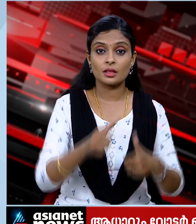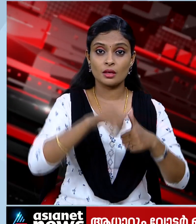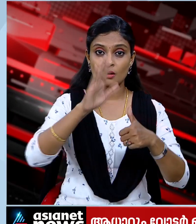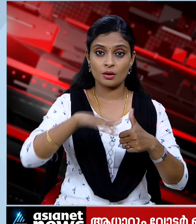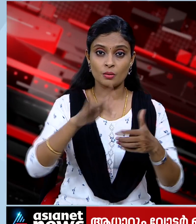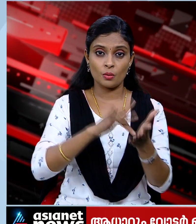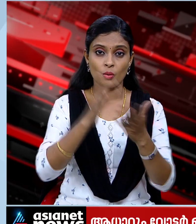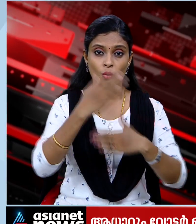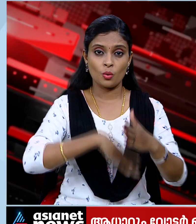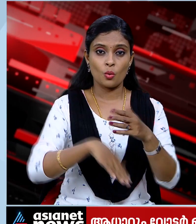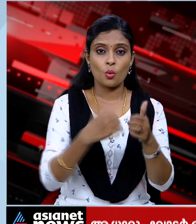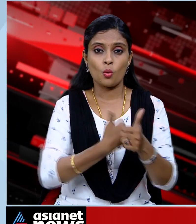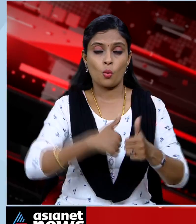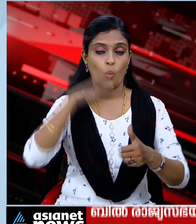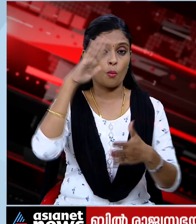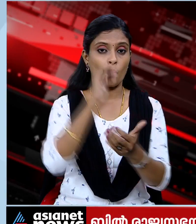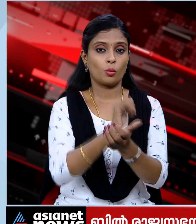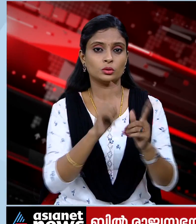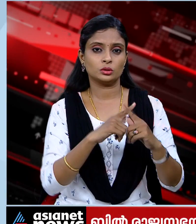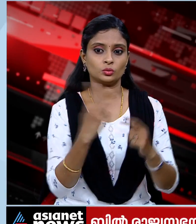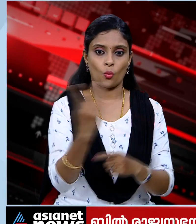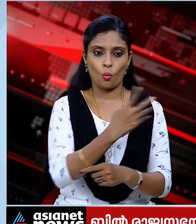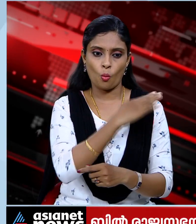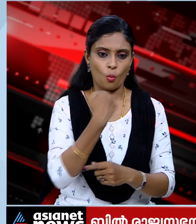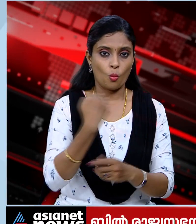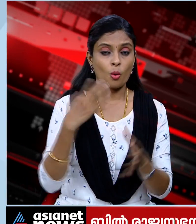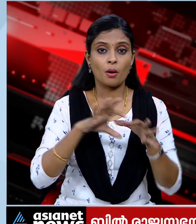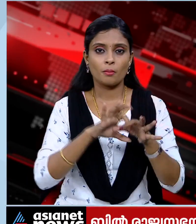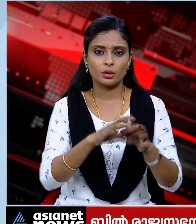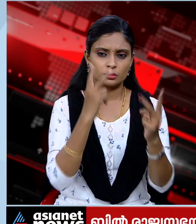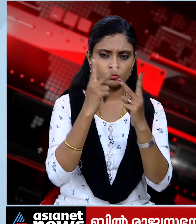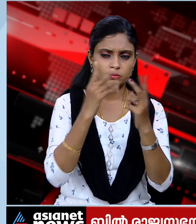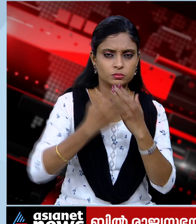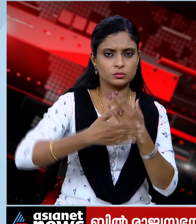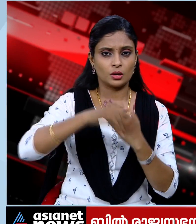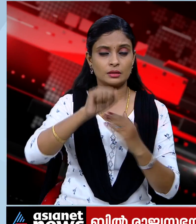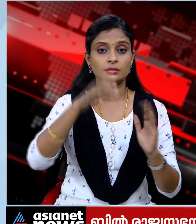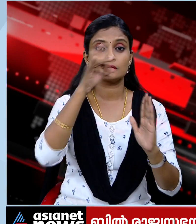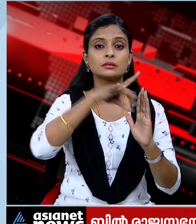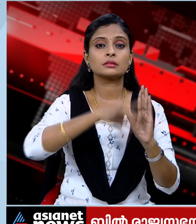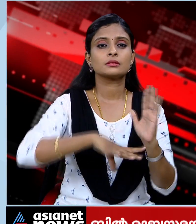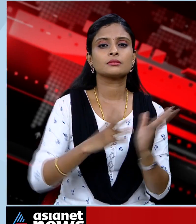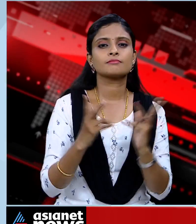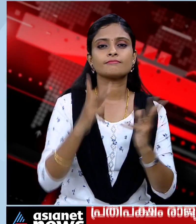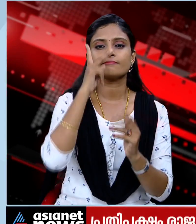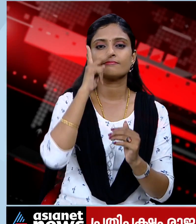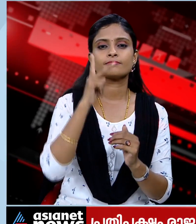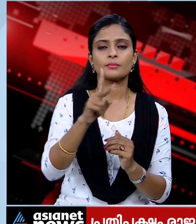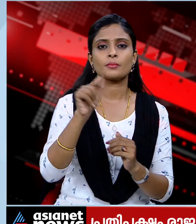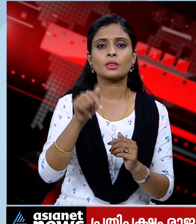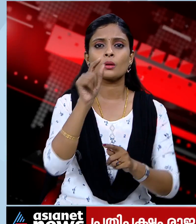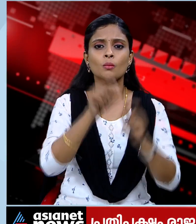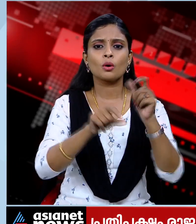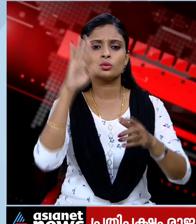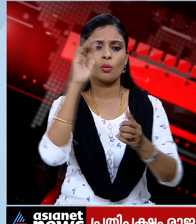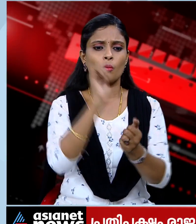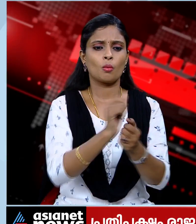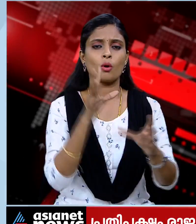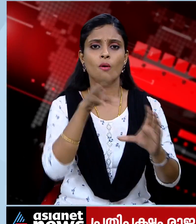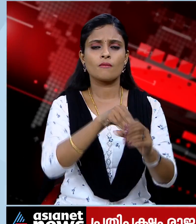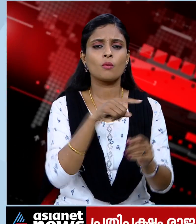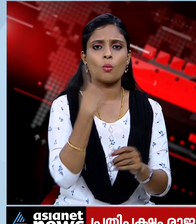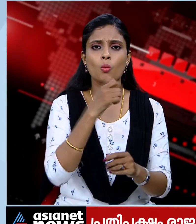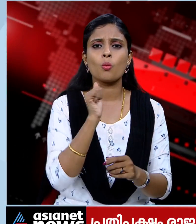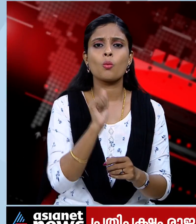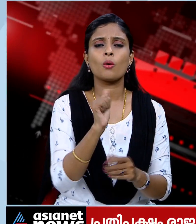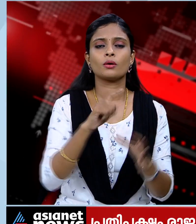ആലപ്പുഴയിൽ ഉന്നത പോലീസ് യോഗം. ഇരട്ട കൊലയുടെ അന്വേഷണ പുരോഗതി വിലയിരുത്തും. കെ സി ബിബിൻ ചേരുന്നു. ബിബിൻ, ഏതൊക്കെ ഉദ്യോഗസ്ഥരാണ് പങ്കെടുക്കുന്നത്? എന്തൊക്കെയാണ് വിവരങ്ങൾ?